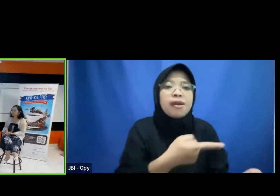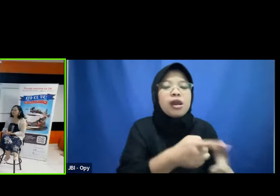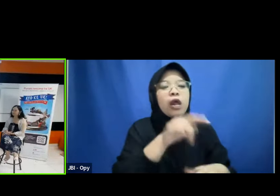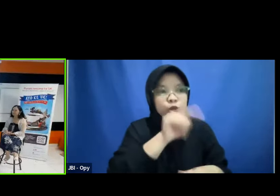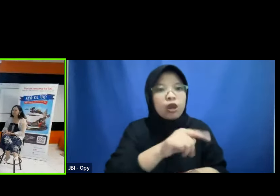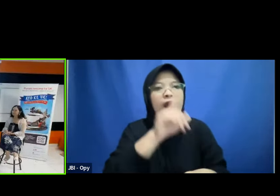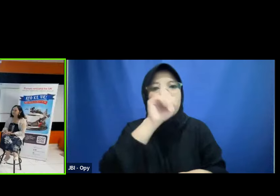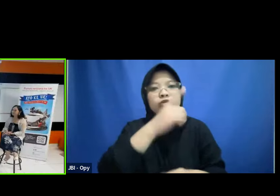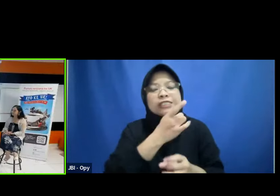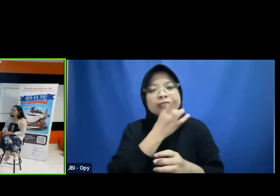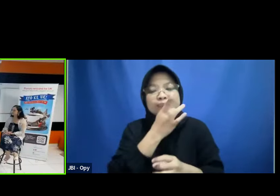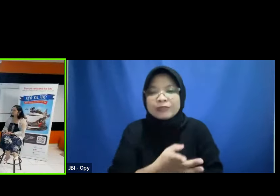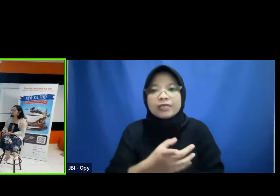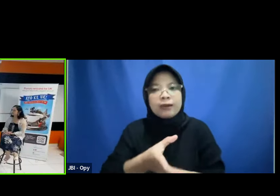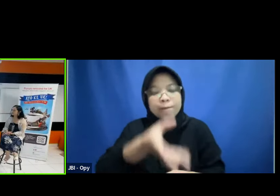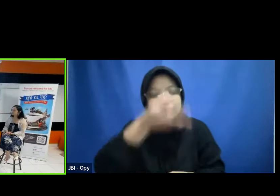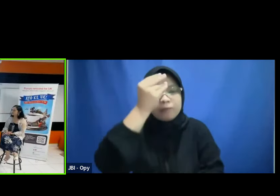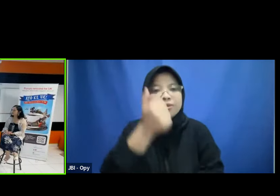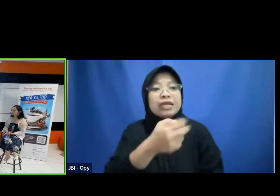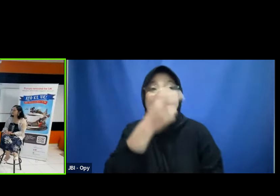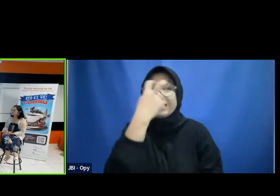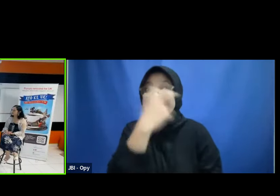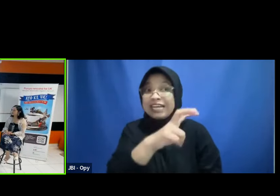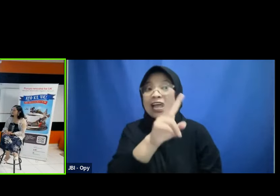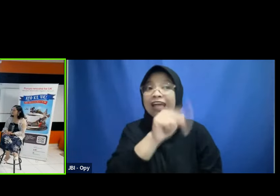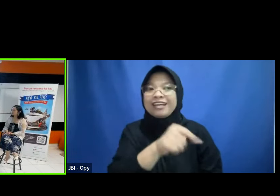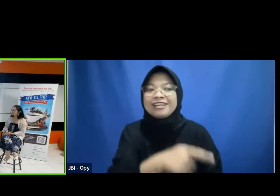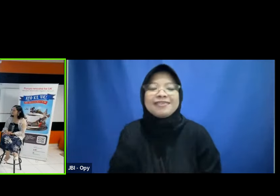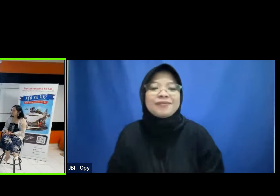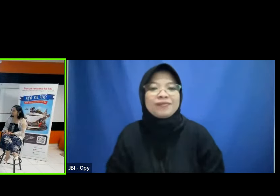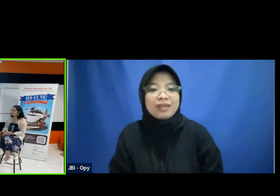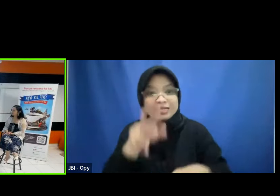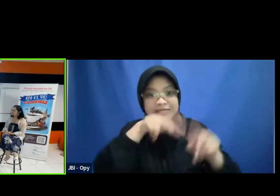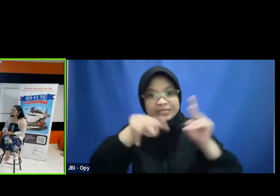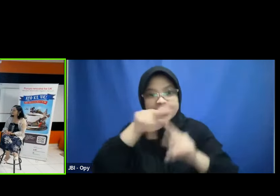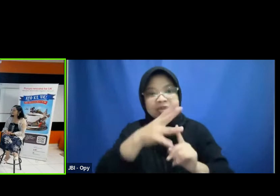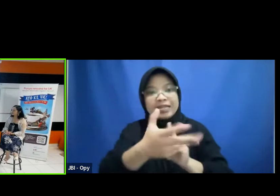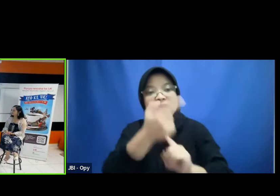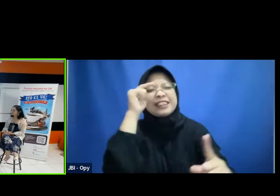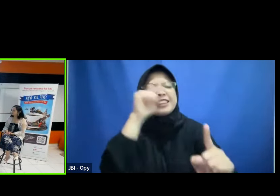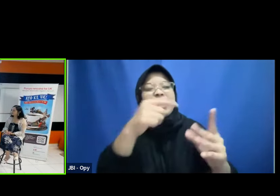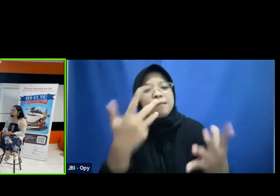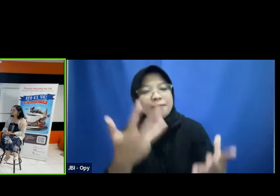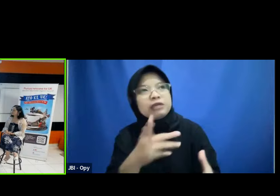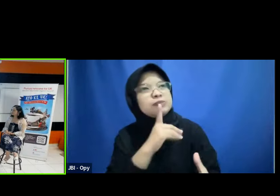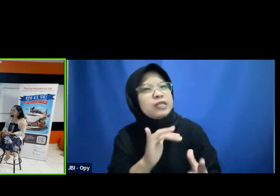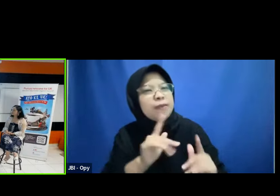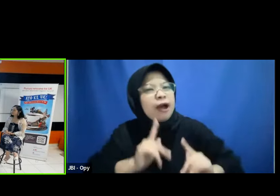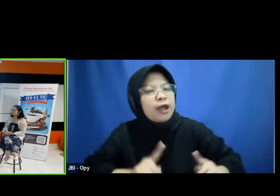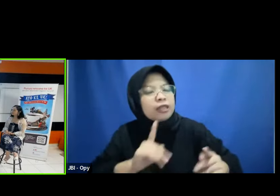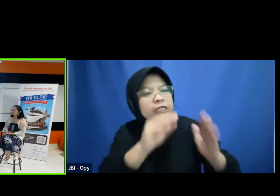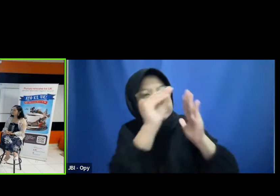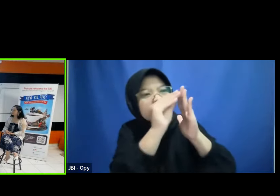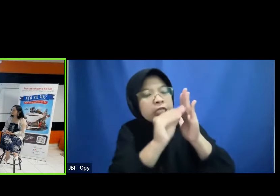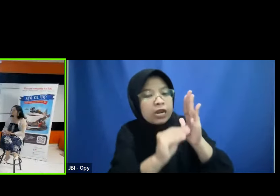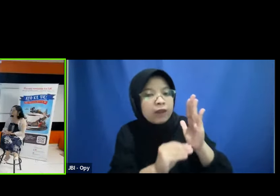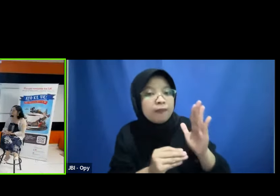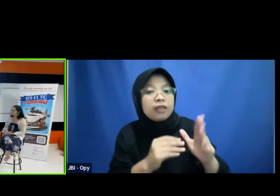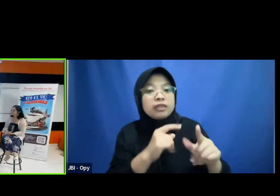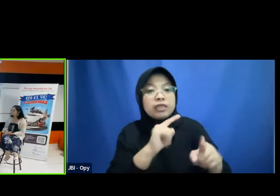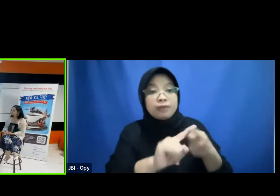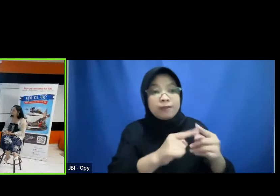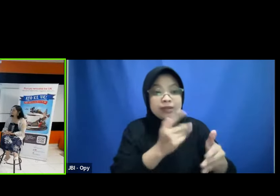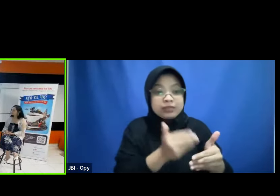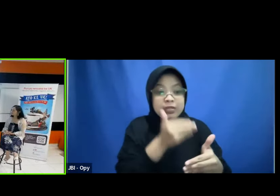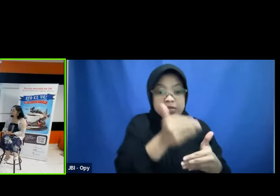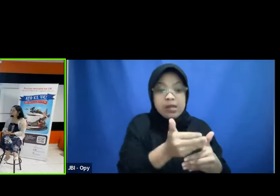lagi jadi back to basic cek lagi ya E apa yang dicari kriterianya apa ya teman-teman sudah masuk ke tahap selanjutnya